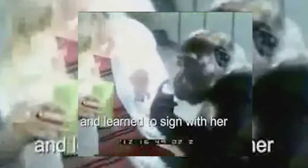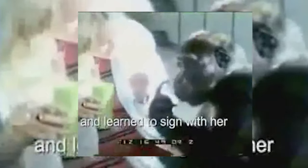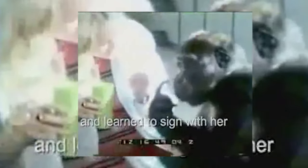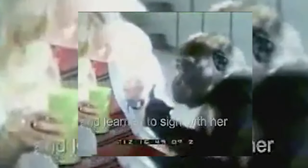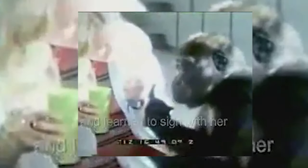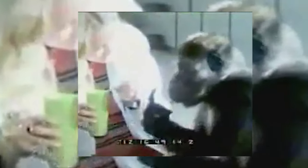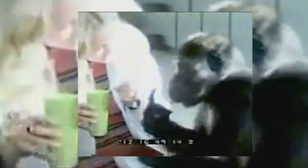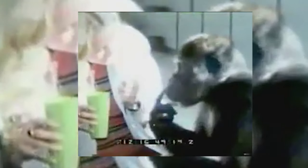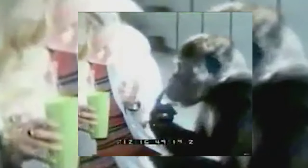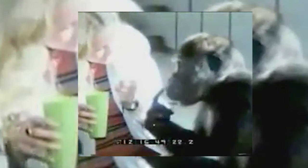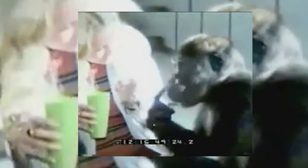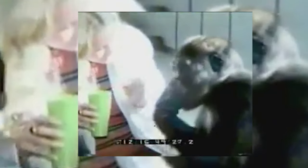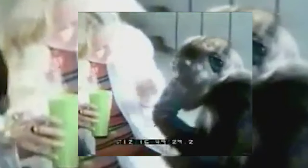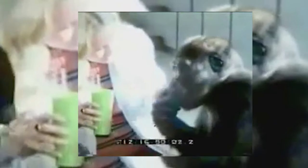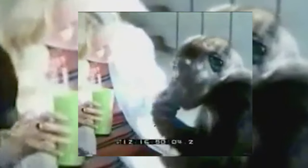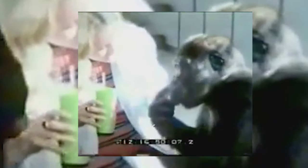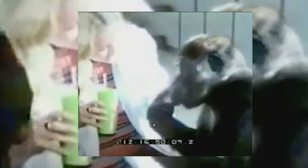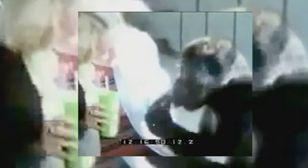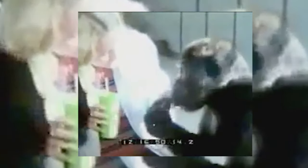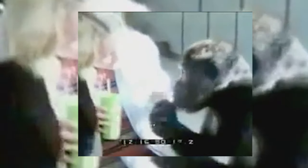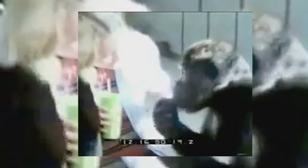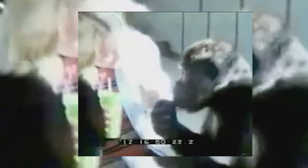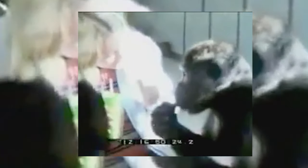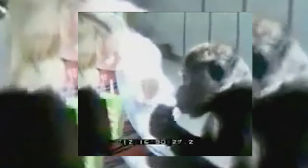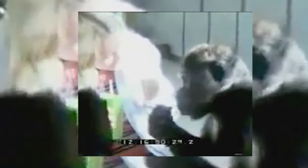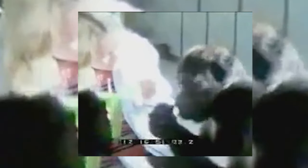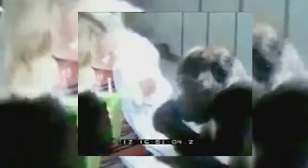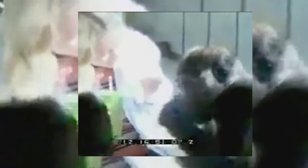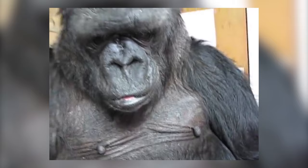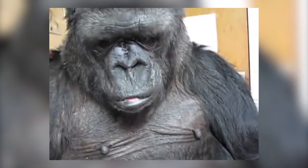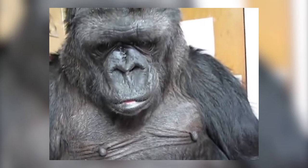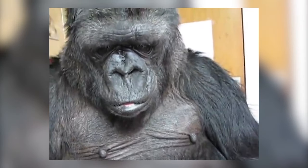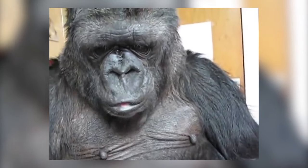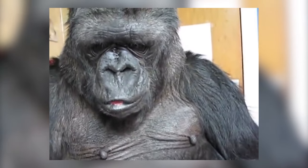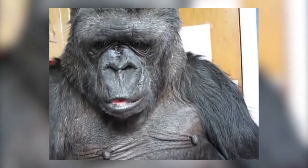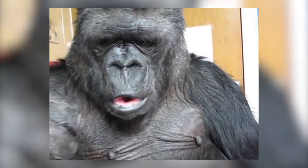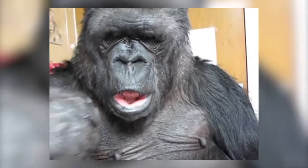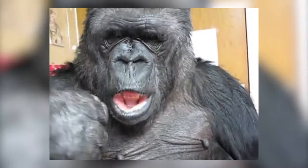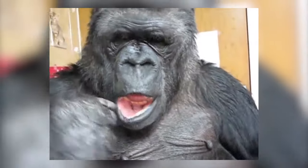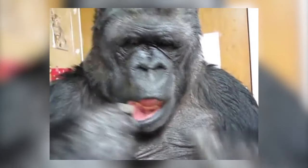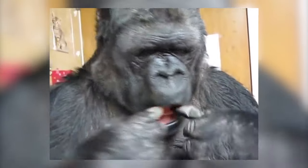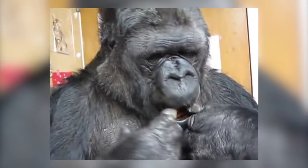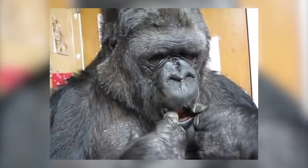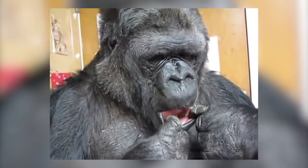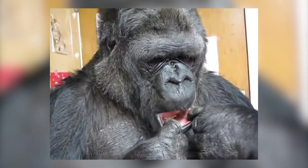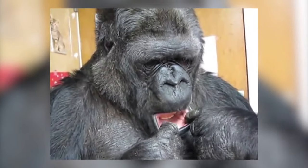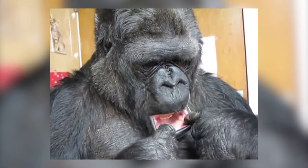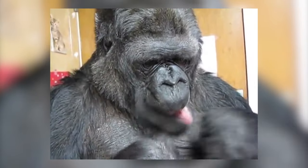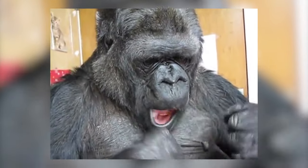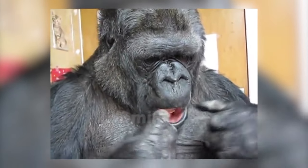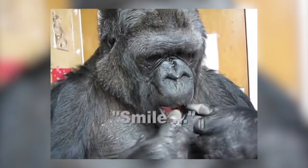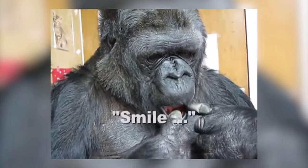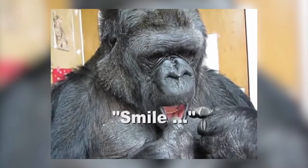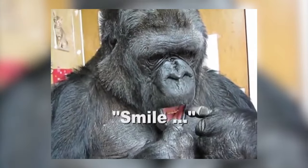e una sorella, ma dopo innumerevoli tentativi, i responsabili degli animali trovarono il modo di farli andare d'accordo, li rinchiusero in un'area di gioco